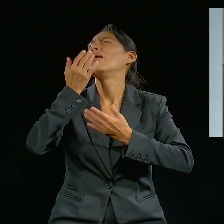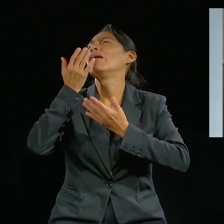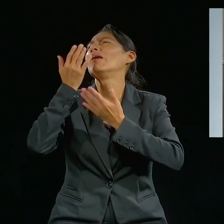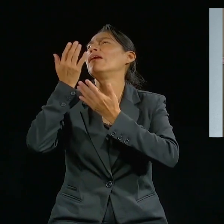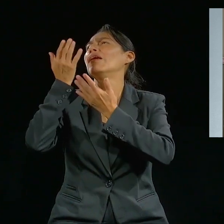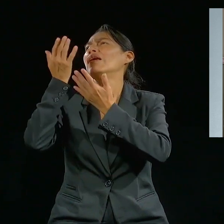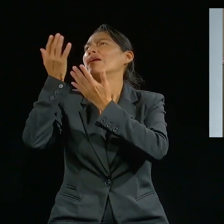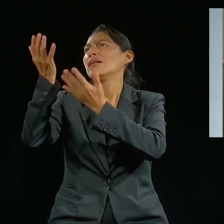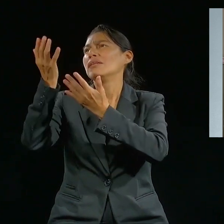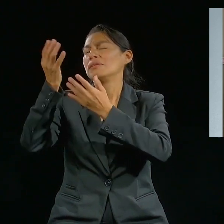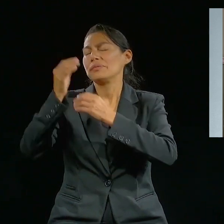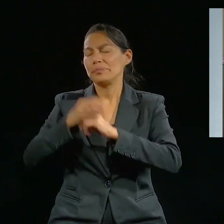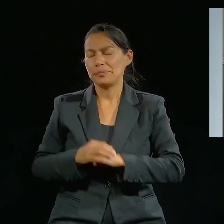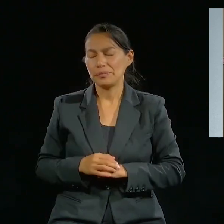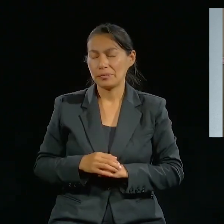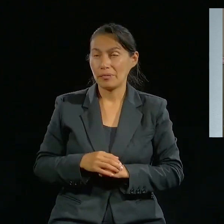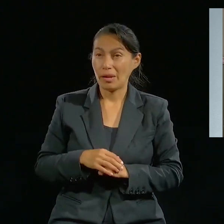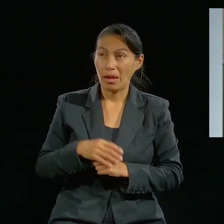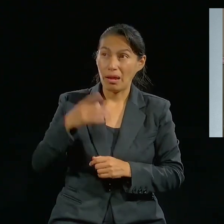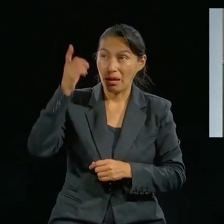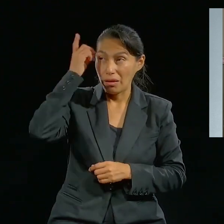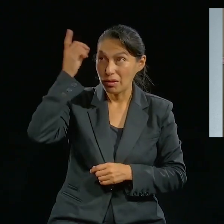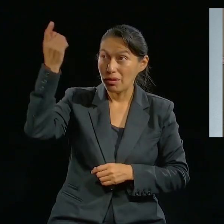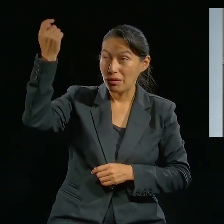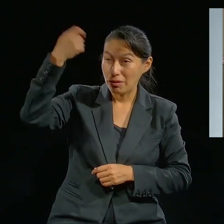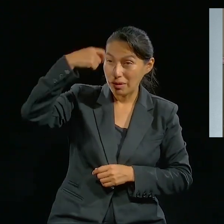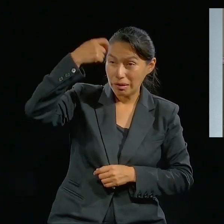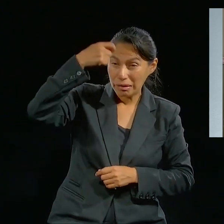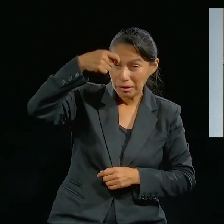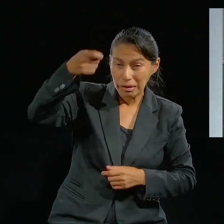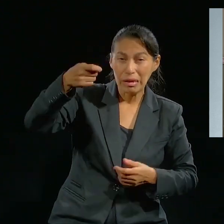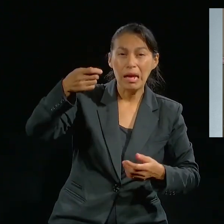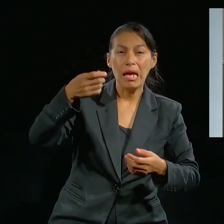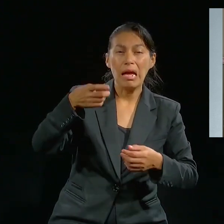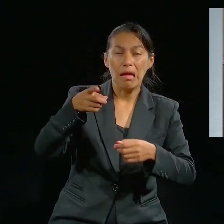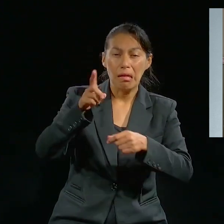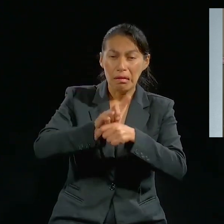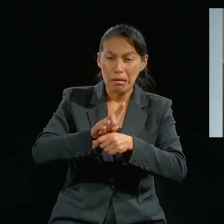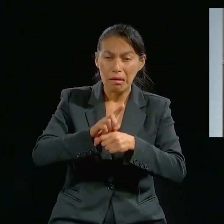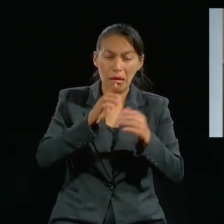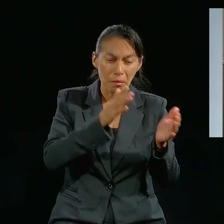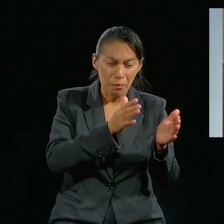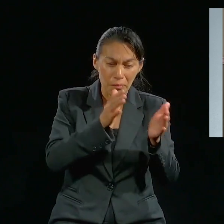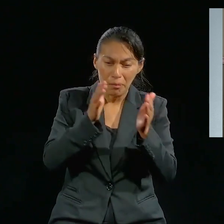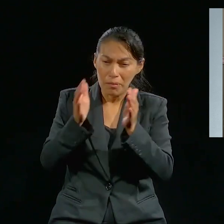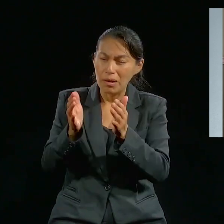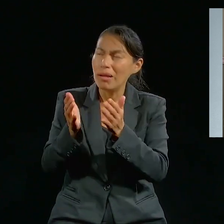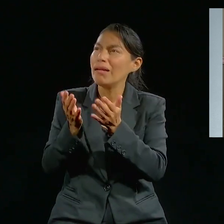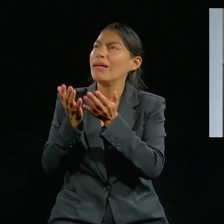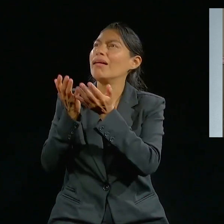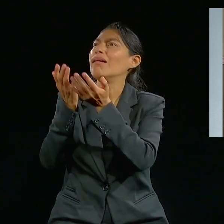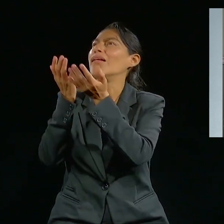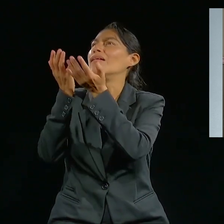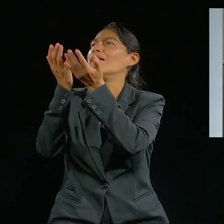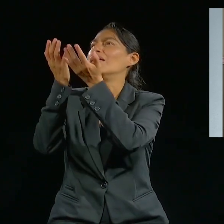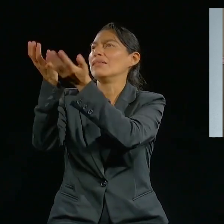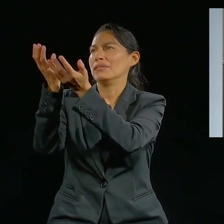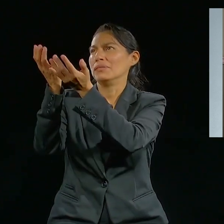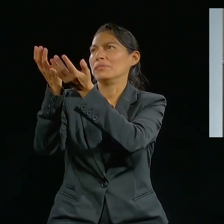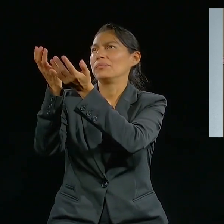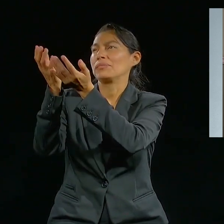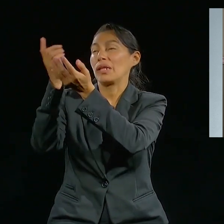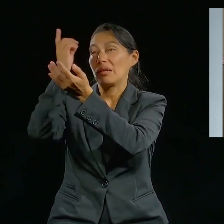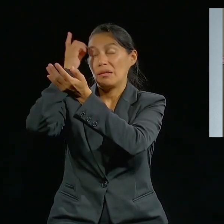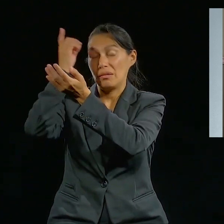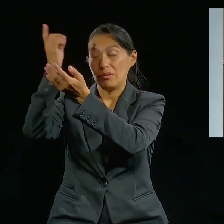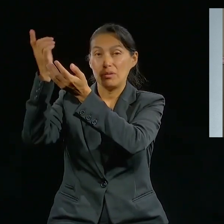plegaria a Dios pidiendo bendición para ese día poniendo los planes tus planes en las